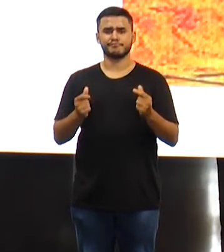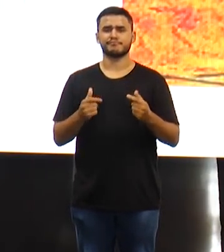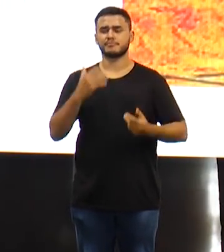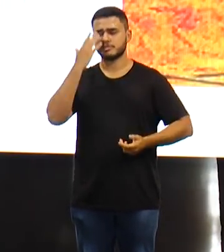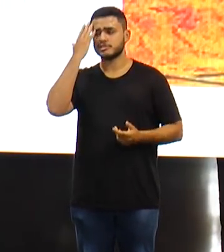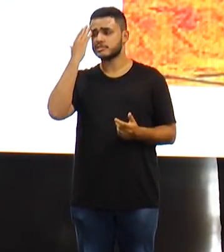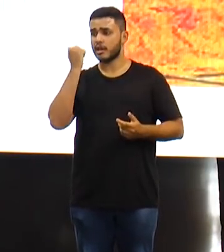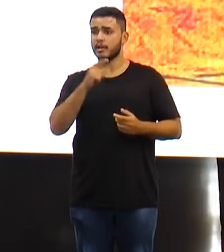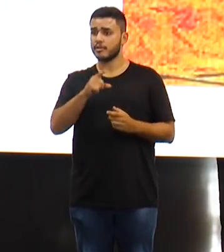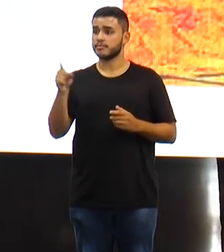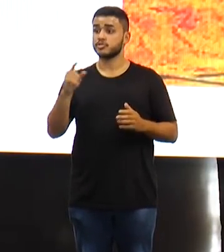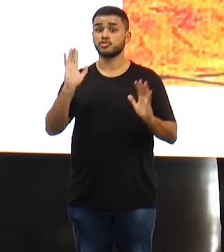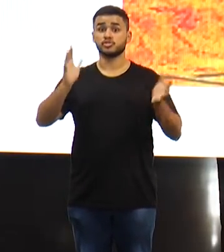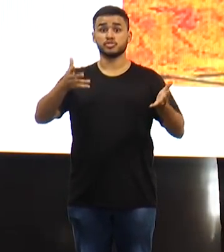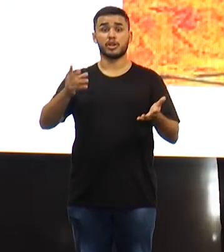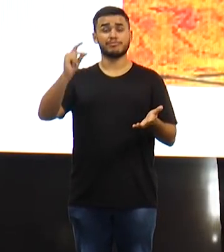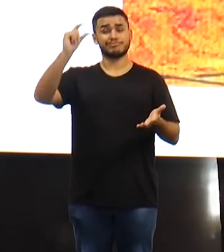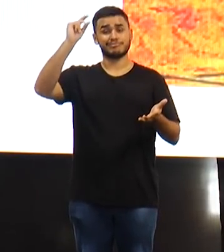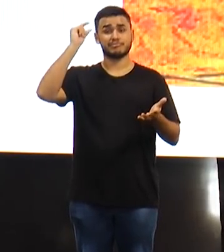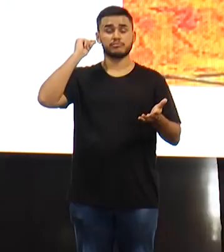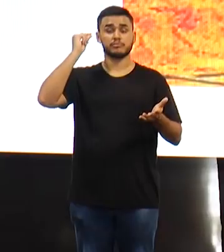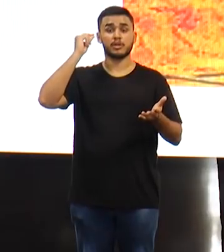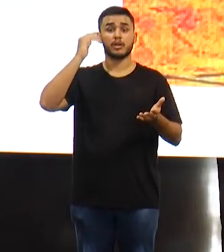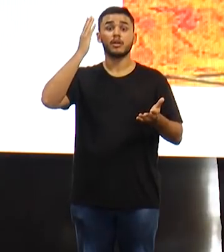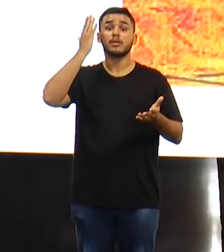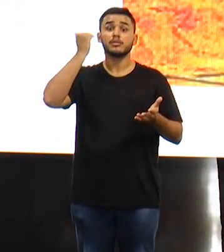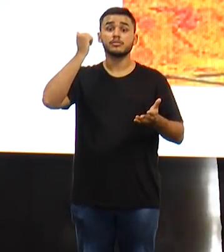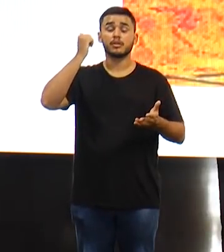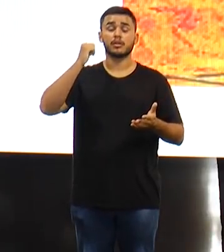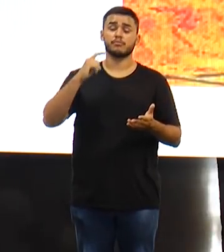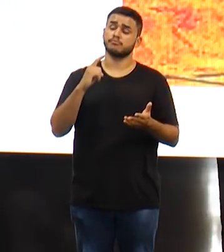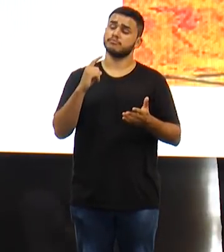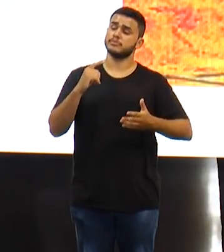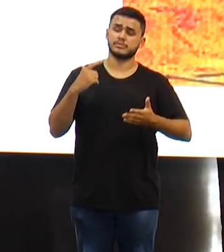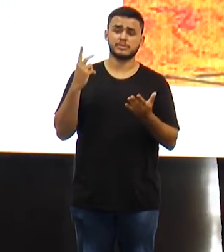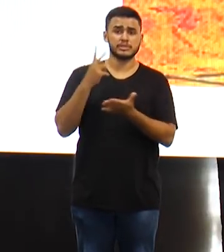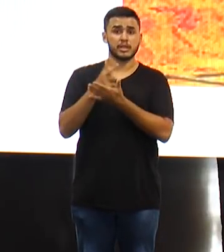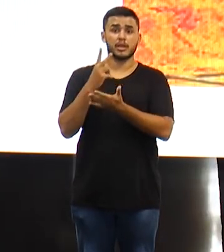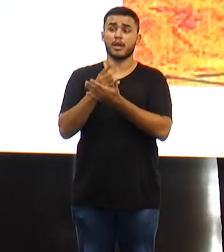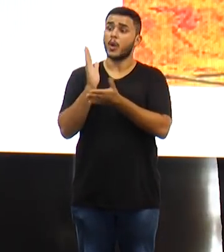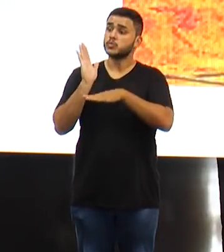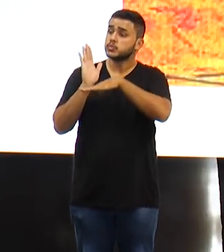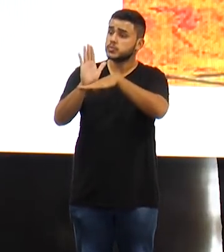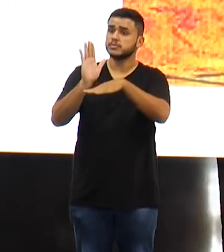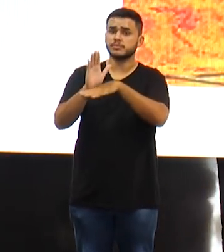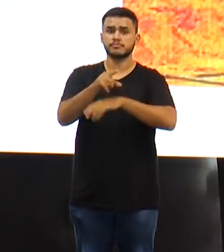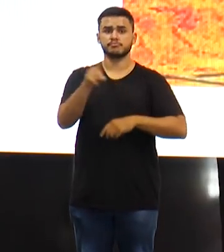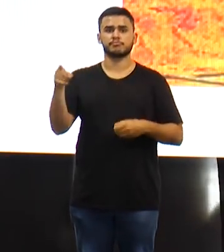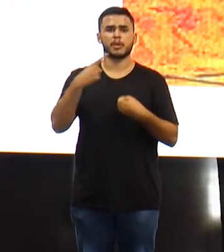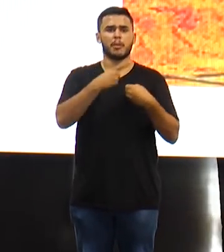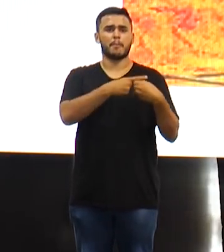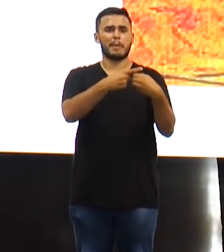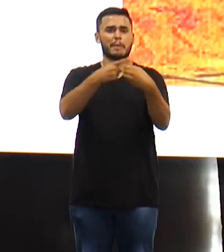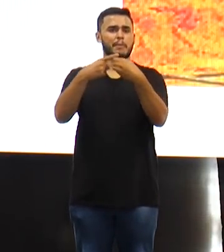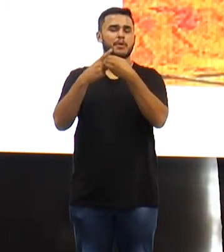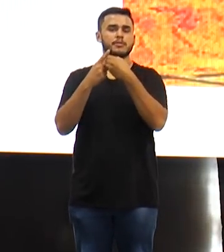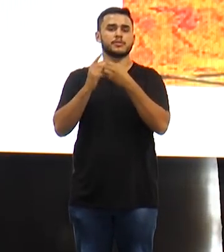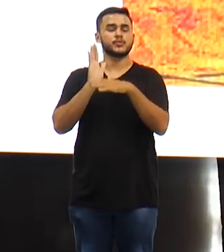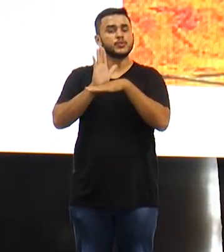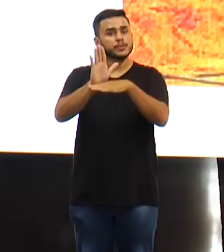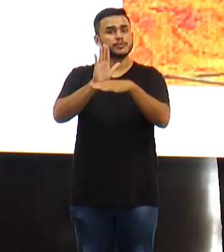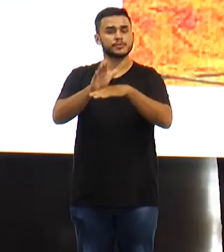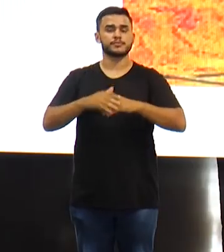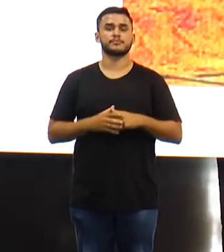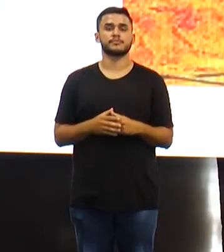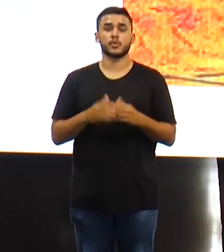Pedro II, mas também de melhorar a situação do sertanejo de uma forma geral. Então, o primeiro